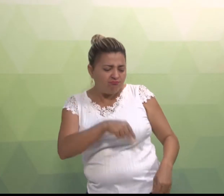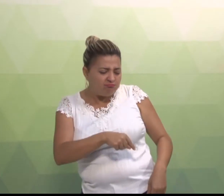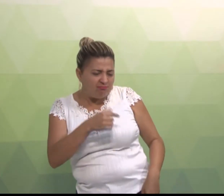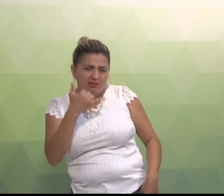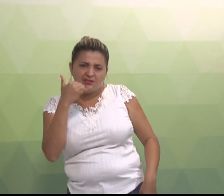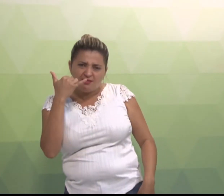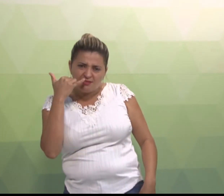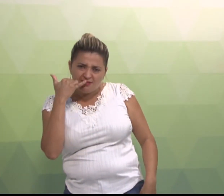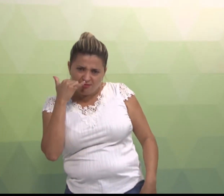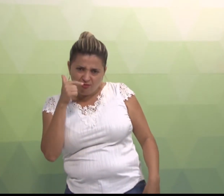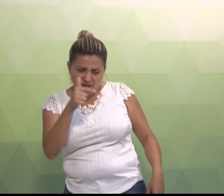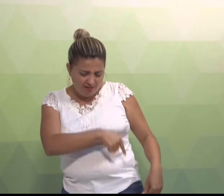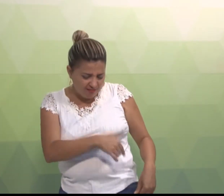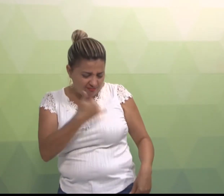Esse celular